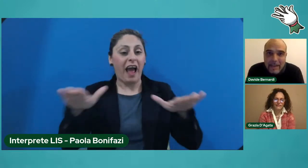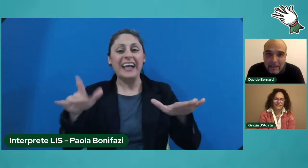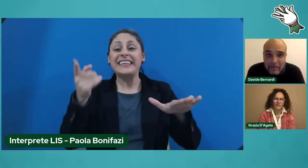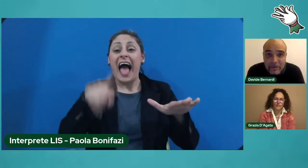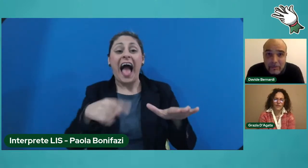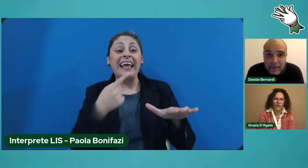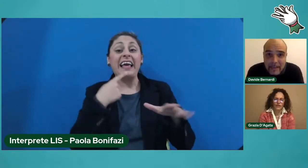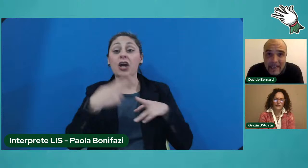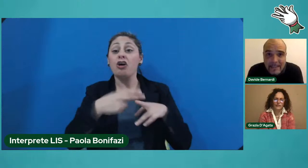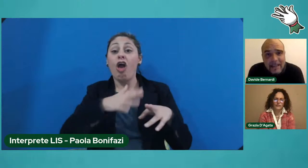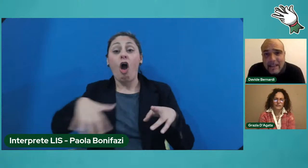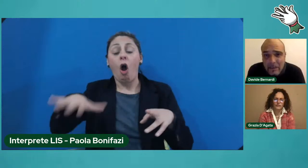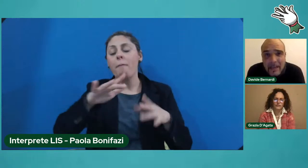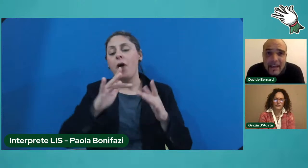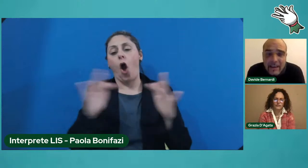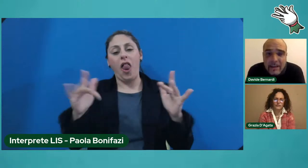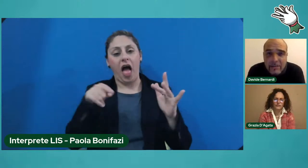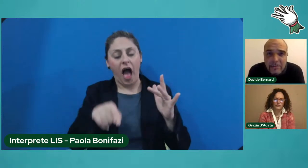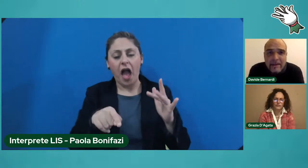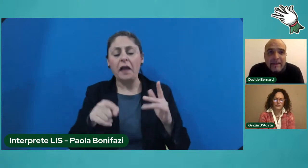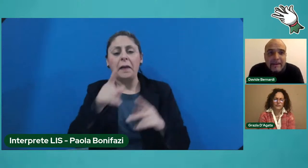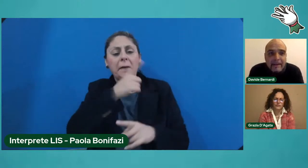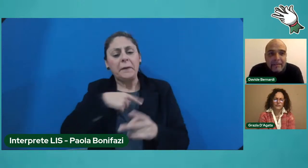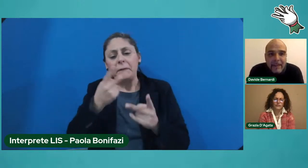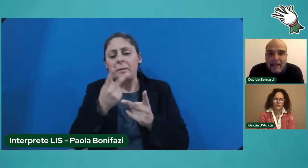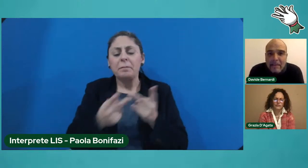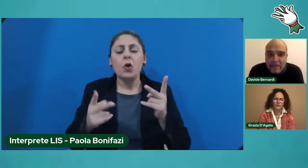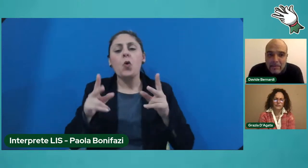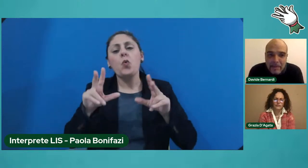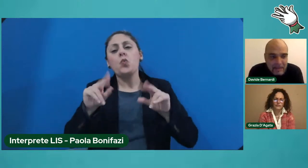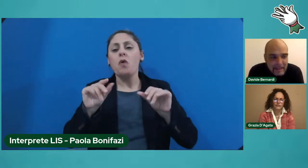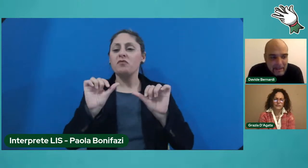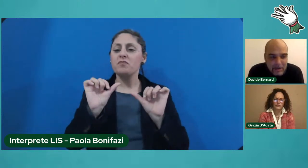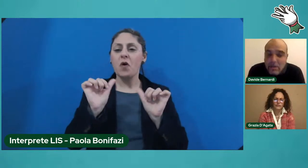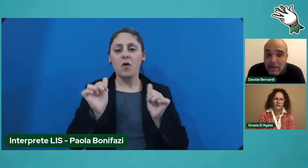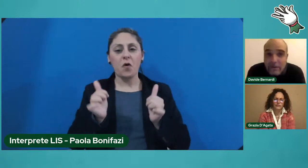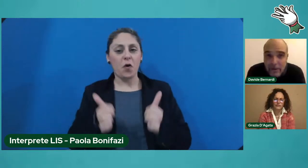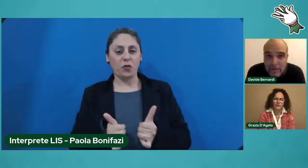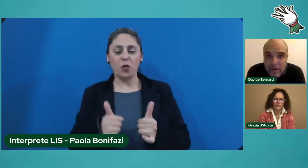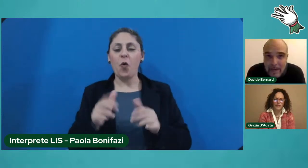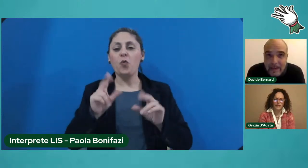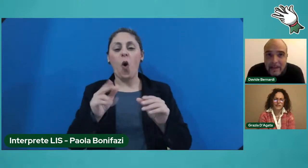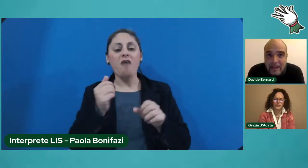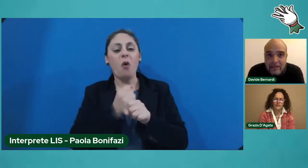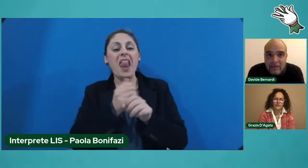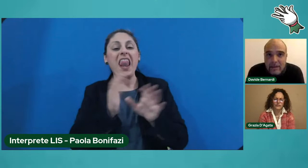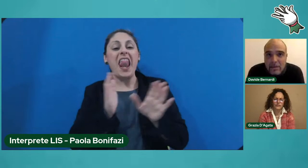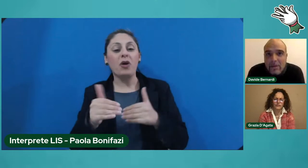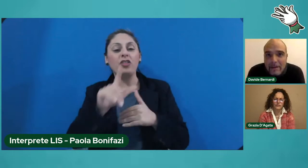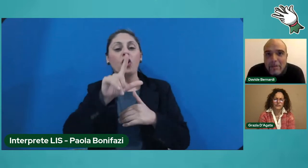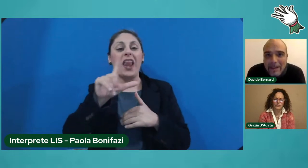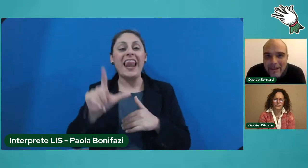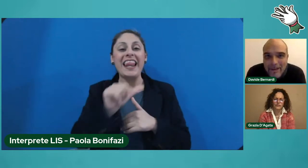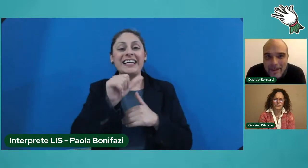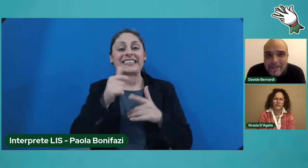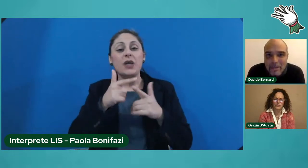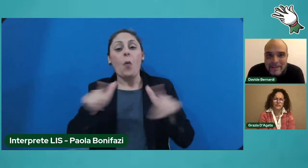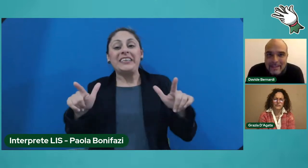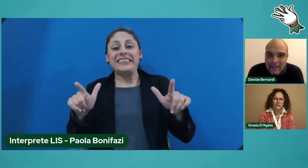Roma. E lì abbiamo sperimentato una nuova formula, un nuovo laboratorio linguistico anche a distanza, quindi un